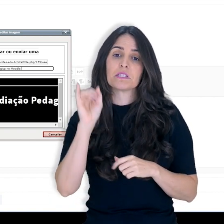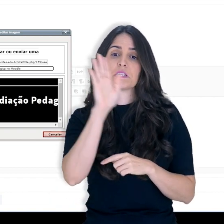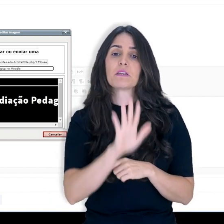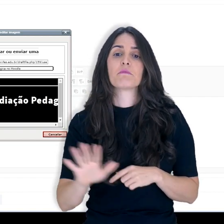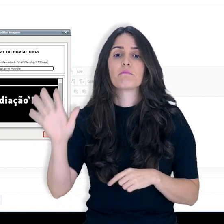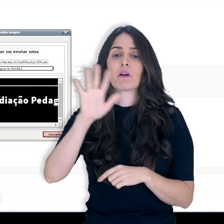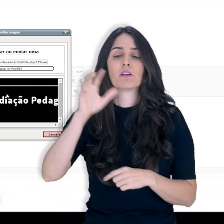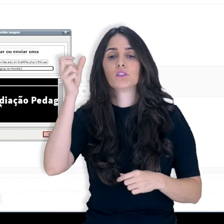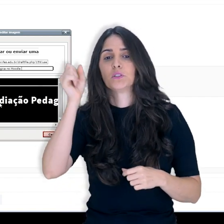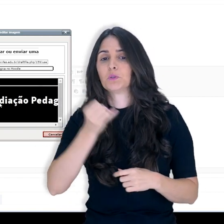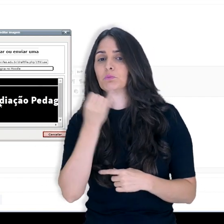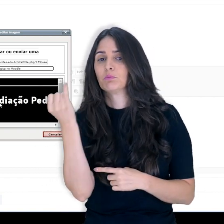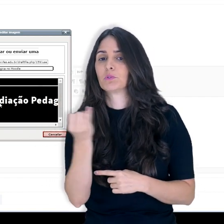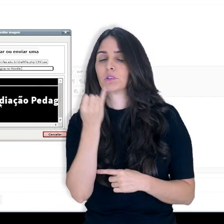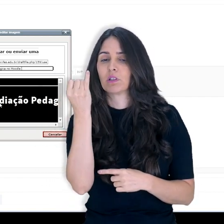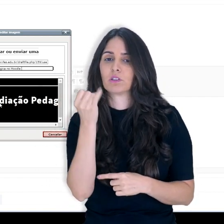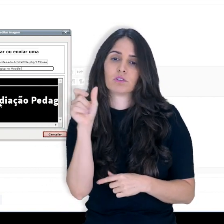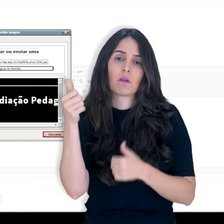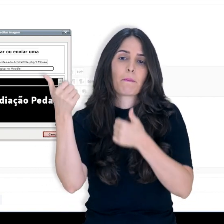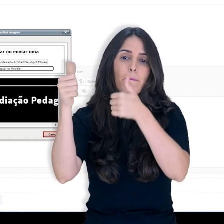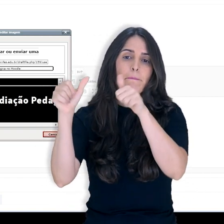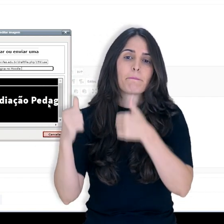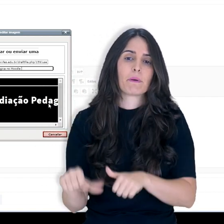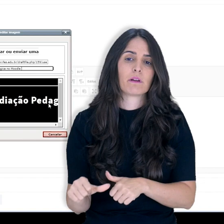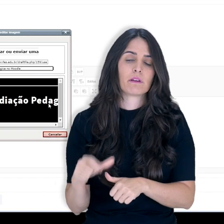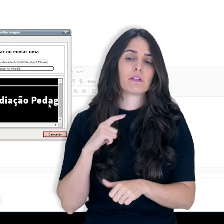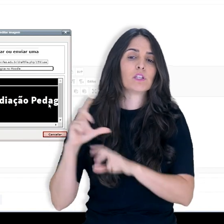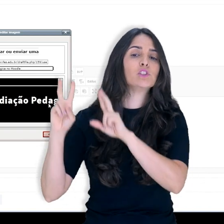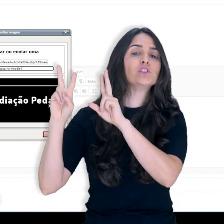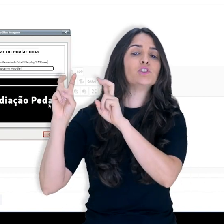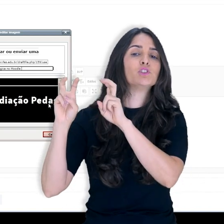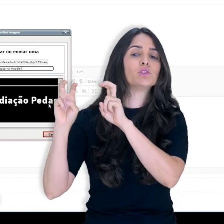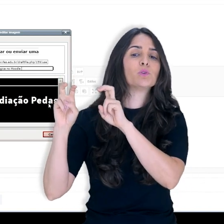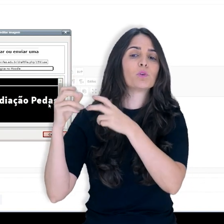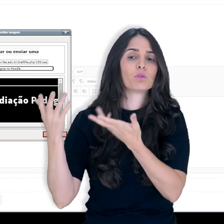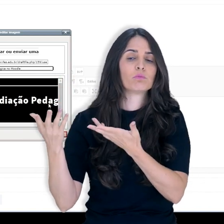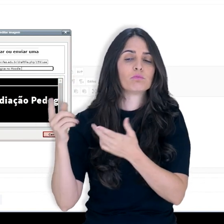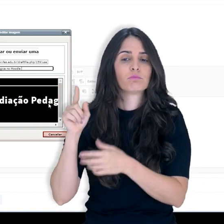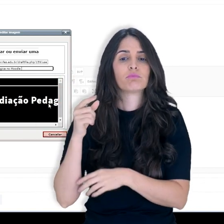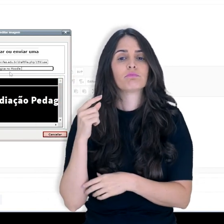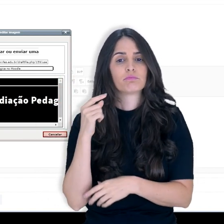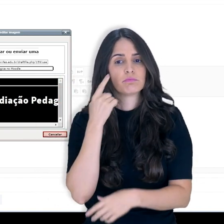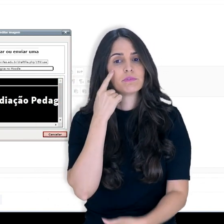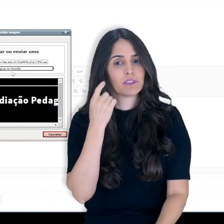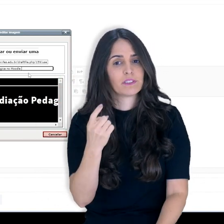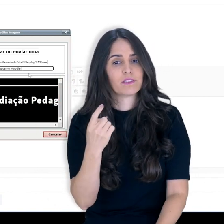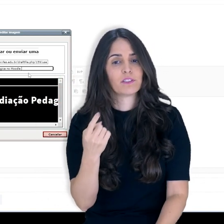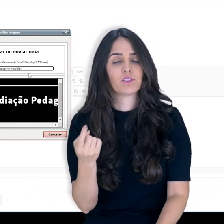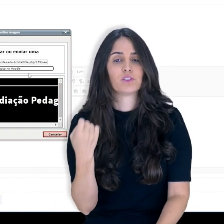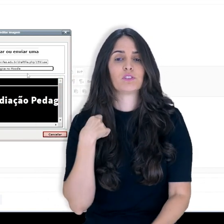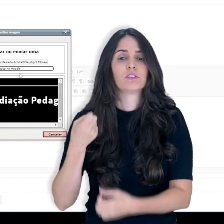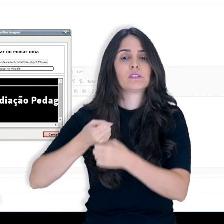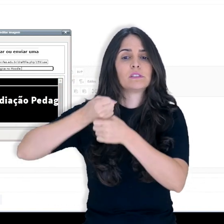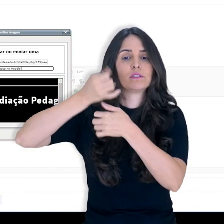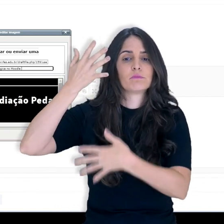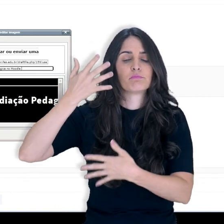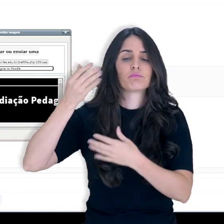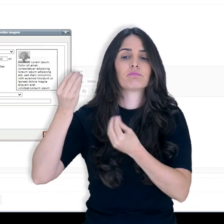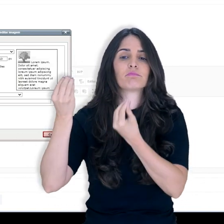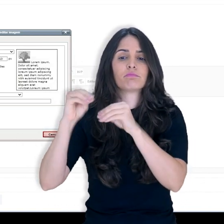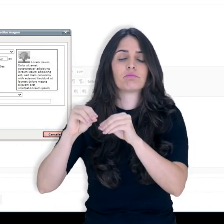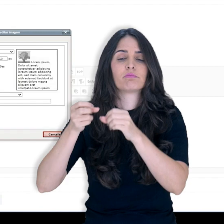significativa ou aqui por exemplo é apenas um banner mas tem um título nesse banner então é interessante colocar a